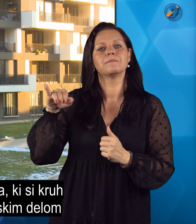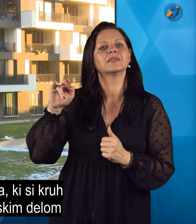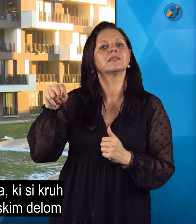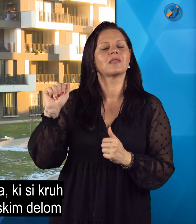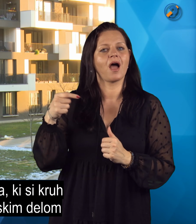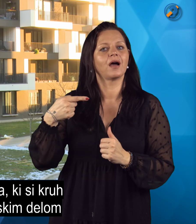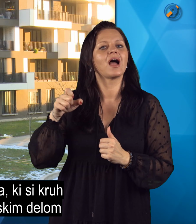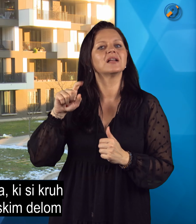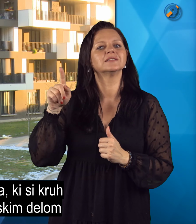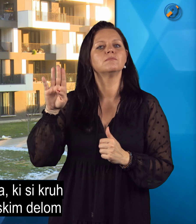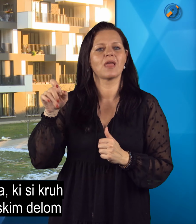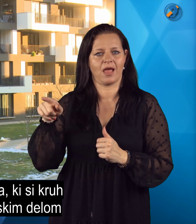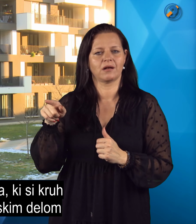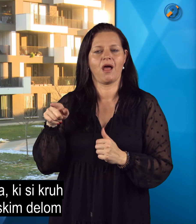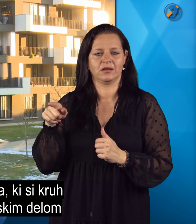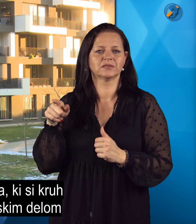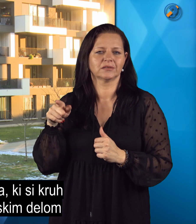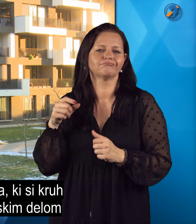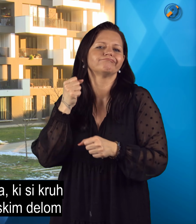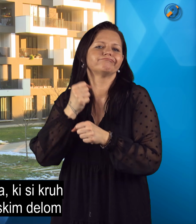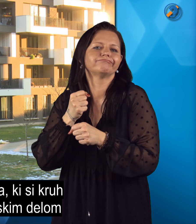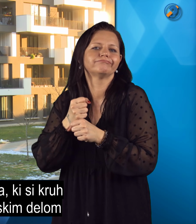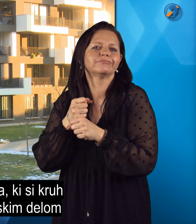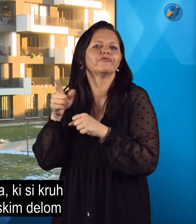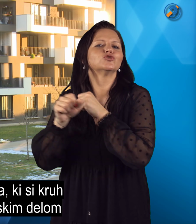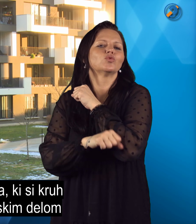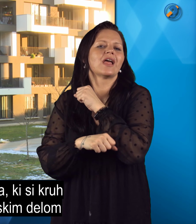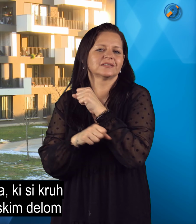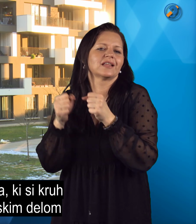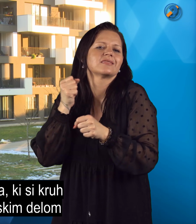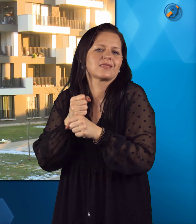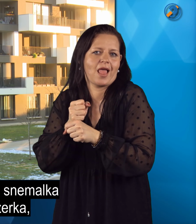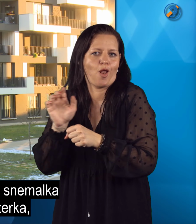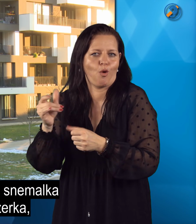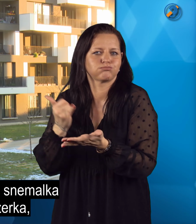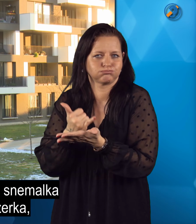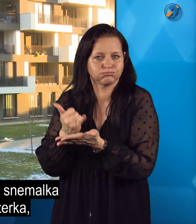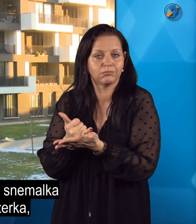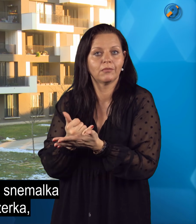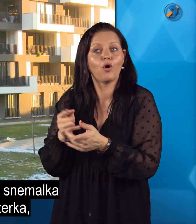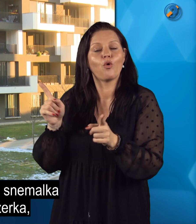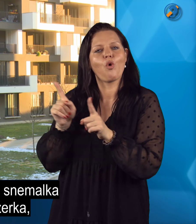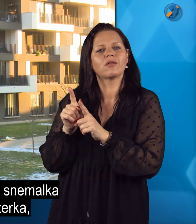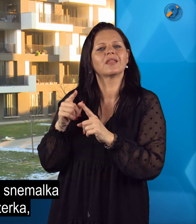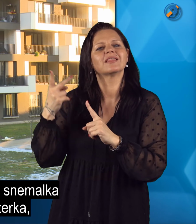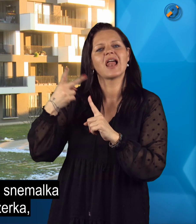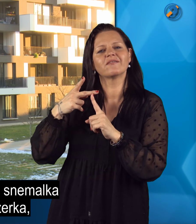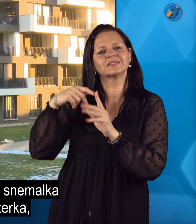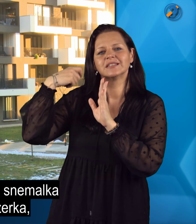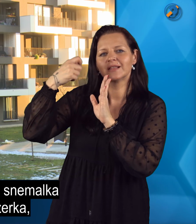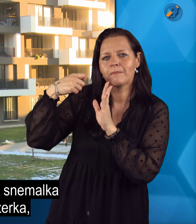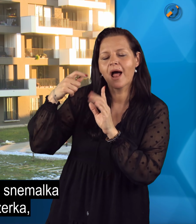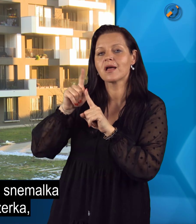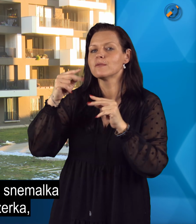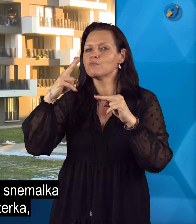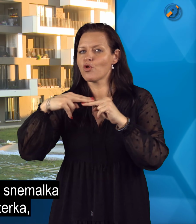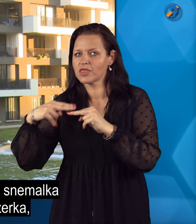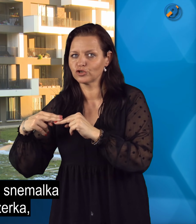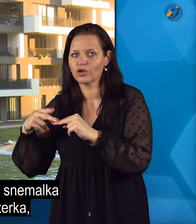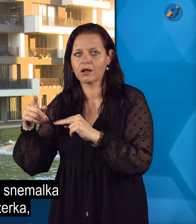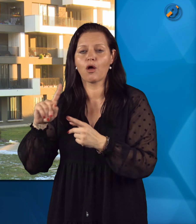Emina Gazibera, ki si kruh služi s študentskim delom kot televizijska snemalka in montažerka, se je kljub temu odločila, da gre